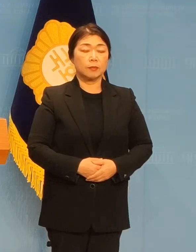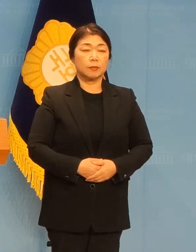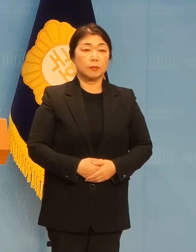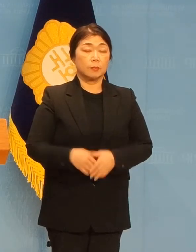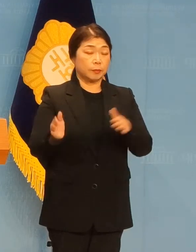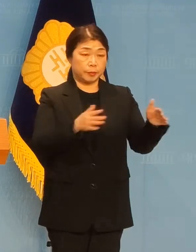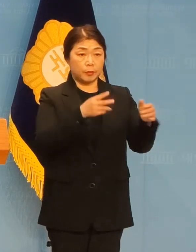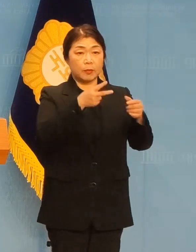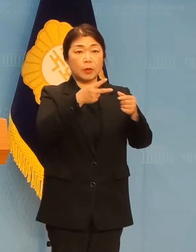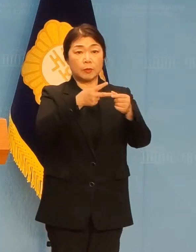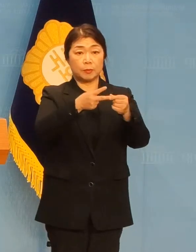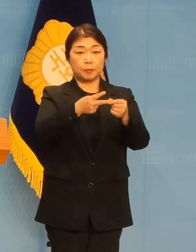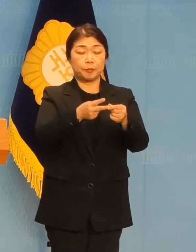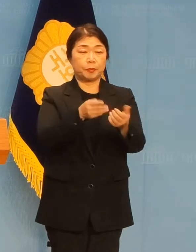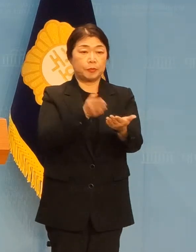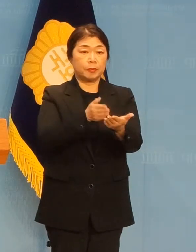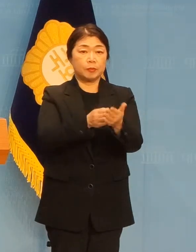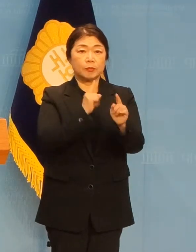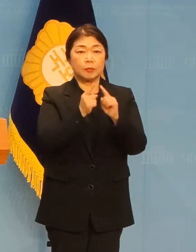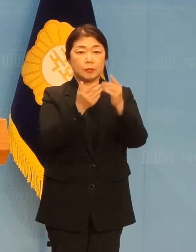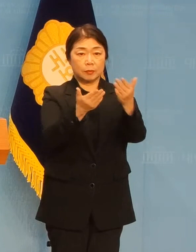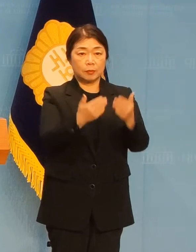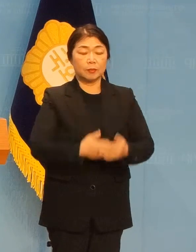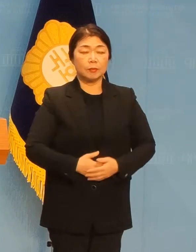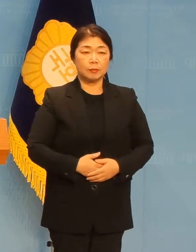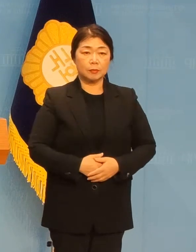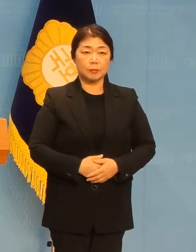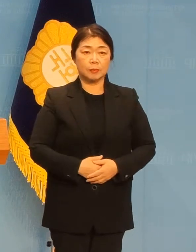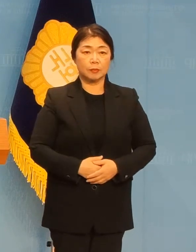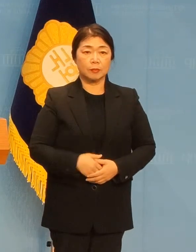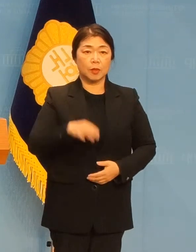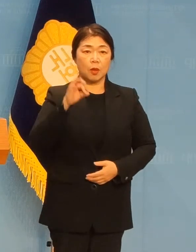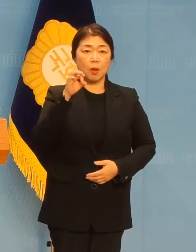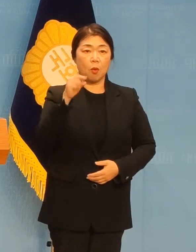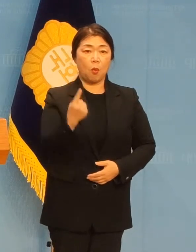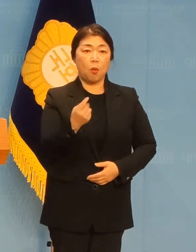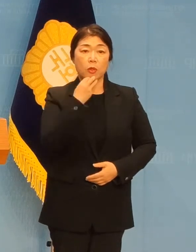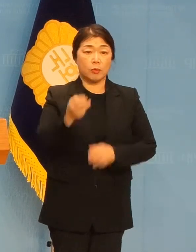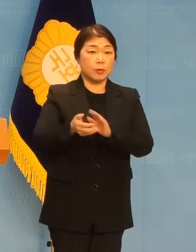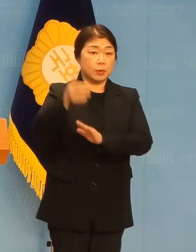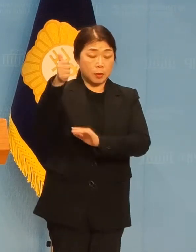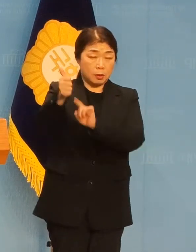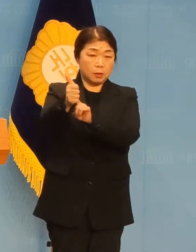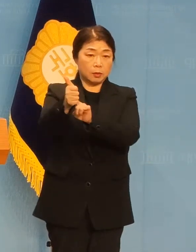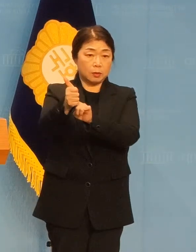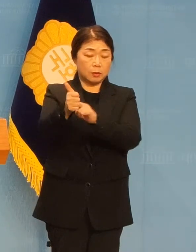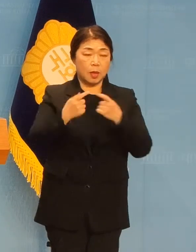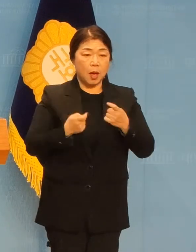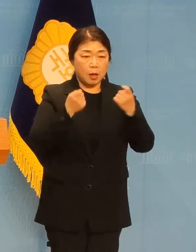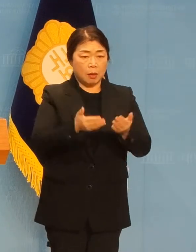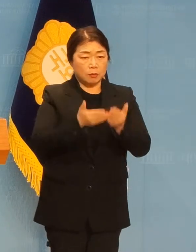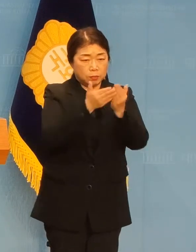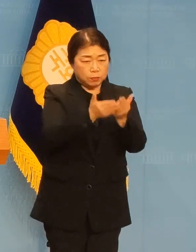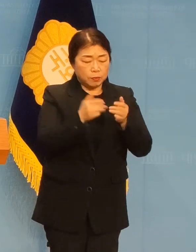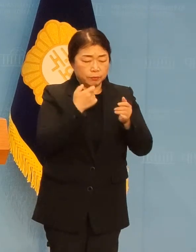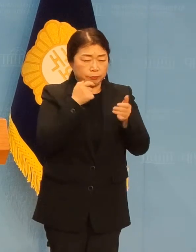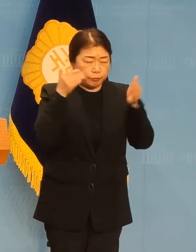네, 두 번째 브리핑입니다. 오세훈 시장은 한강버스에 대한 집착